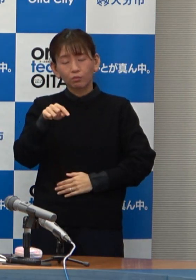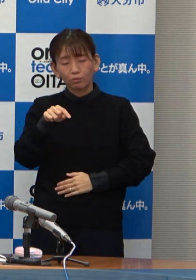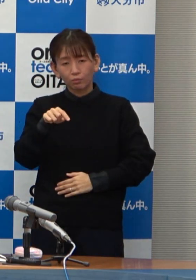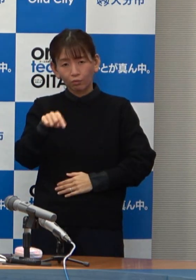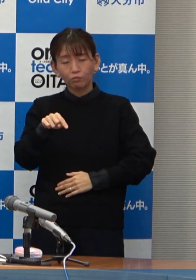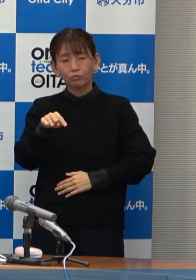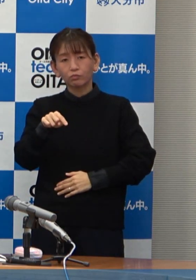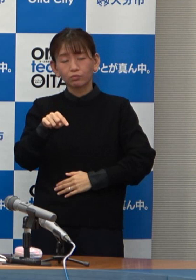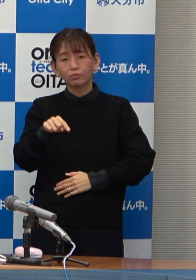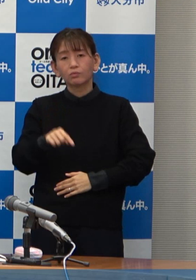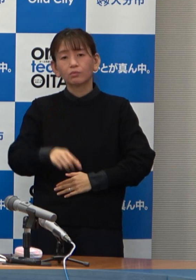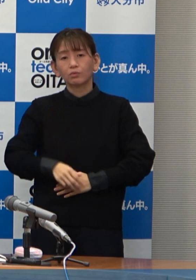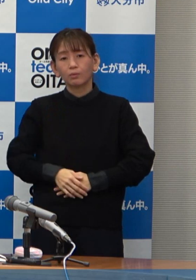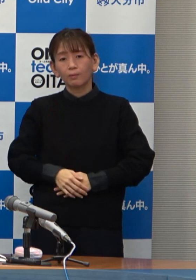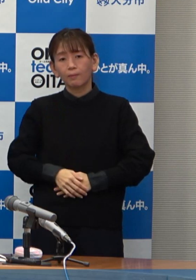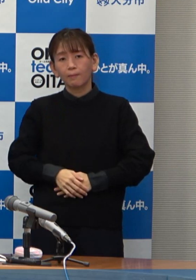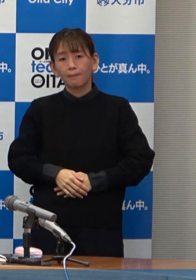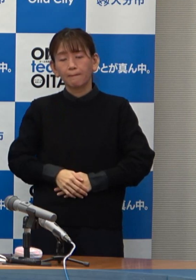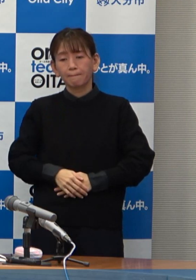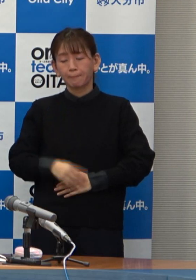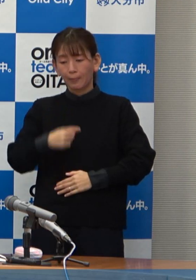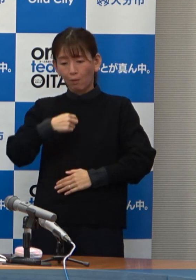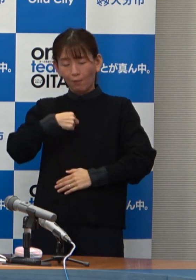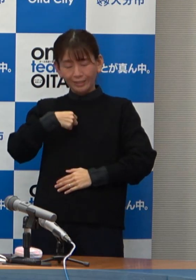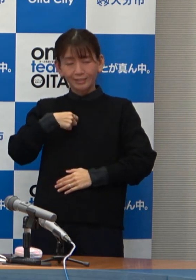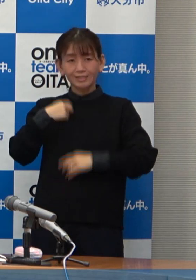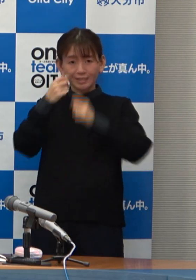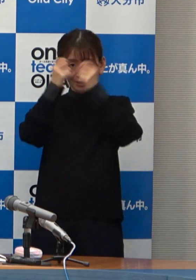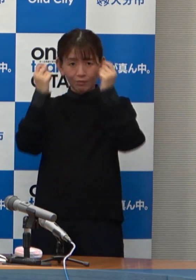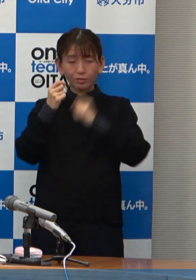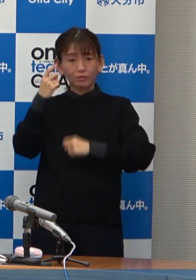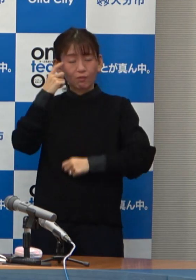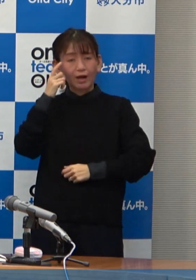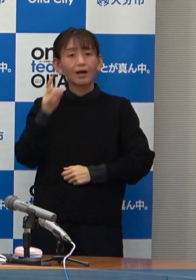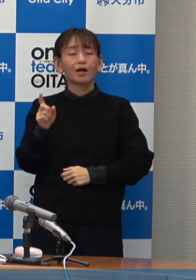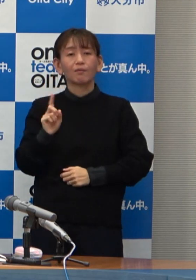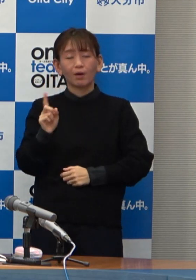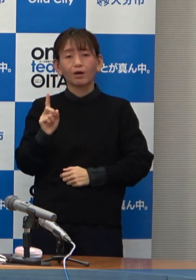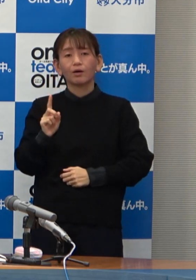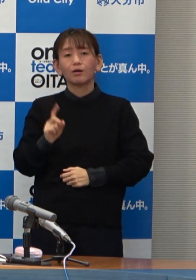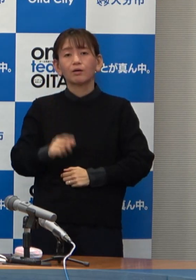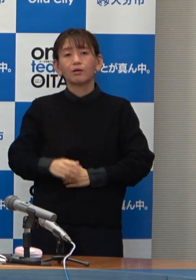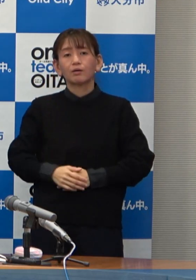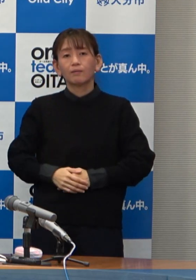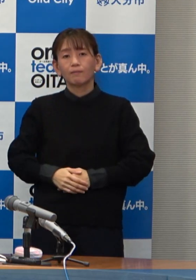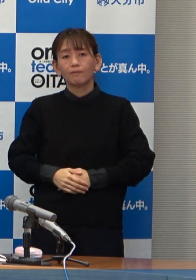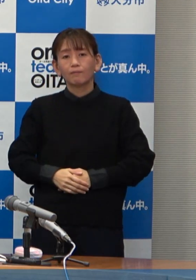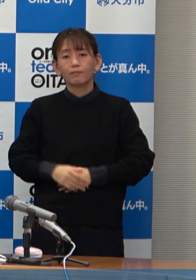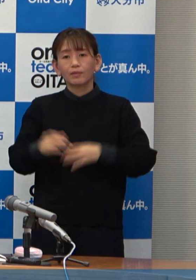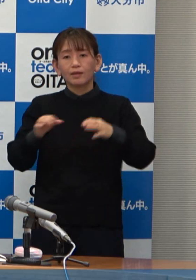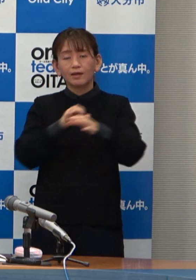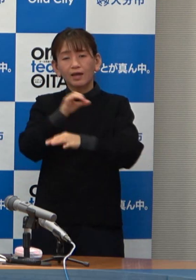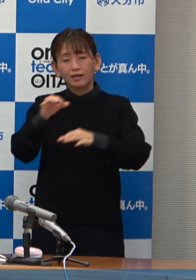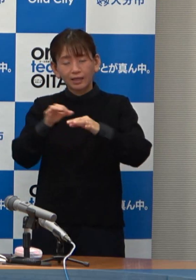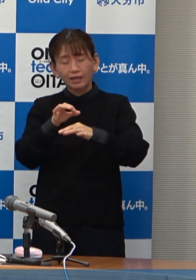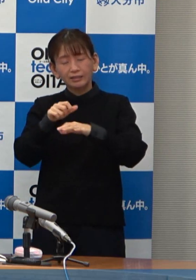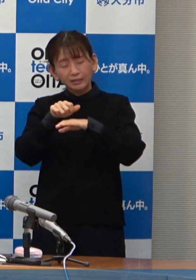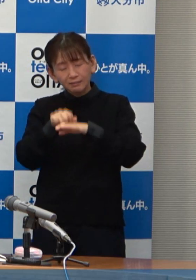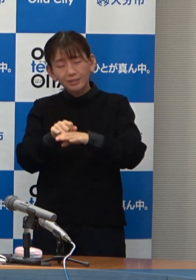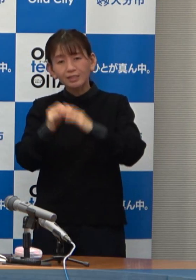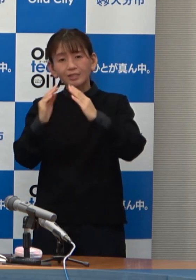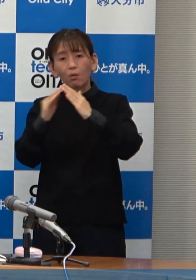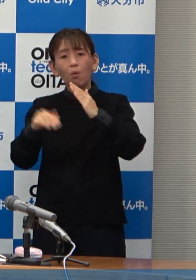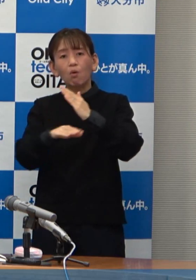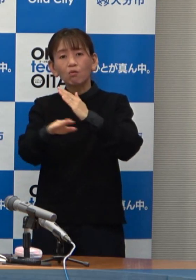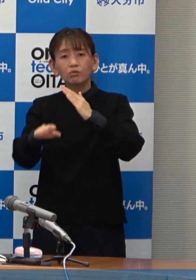ねじゃああの私の考えとしては元々あったのがえ経済的に困窮してる